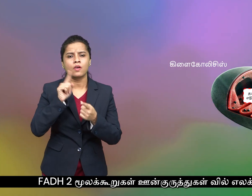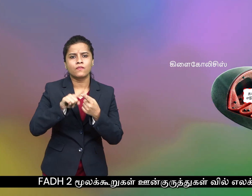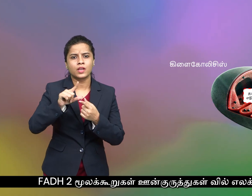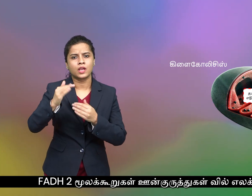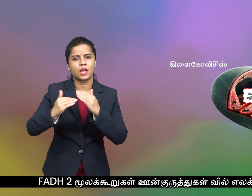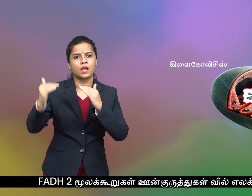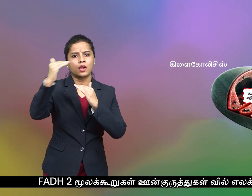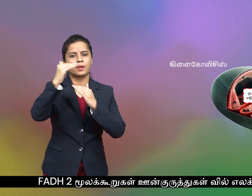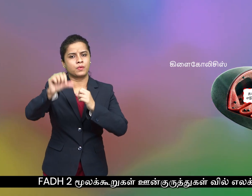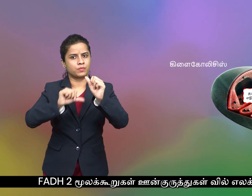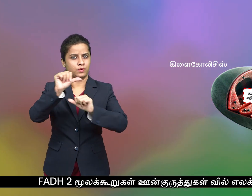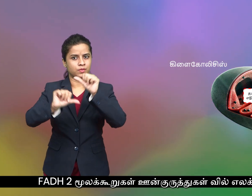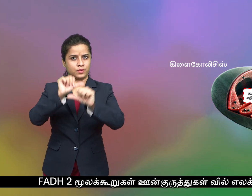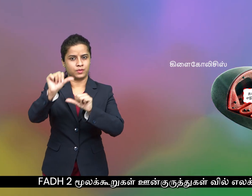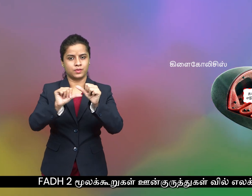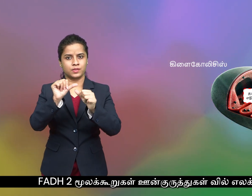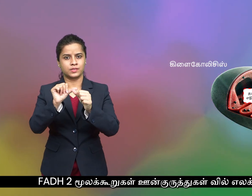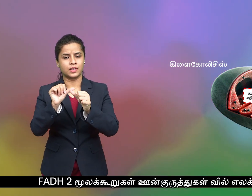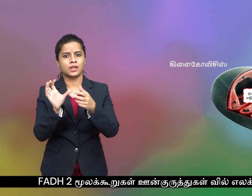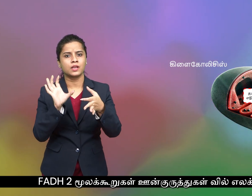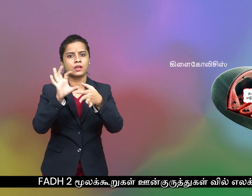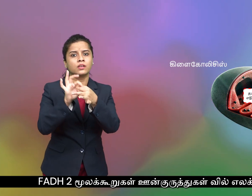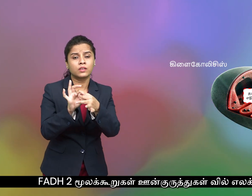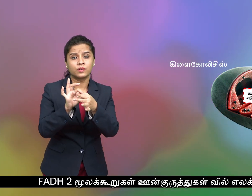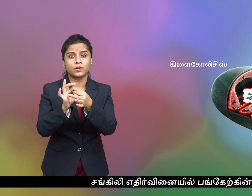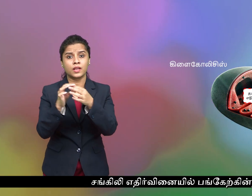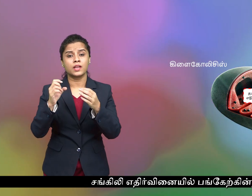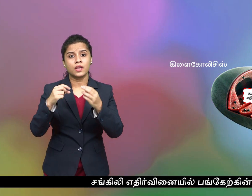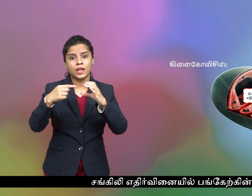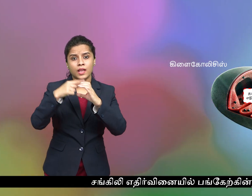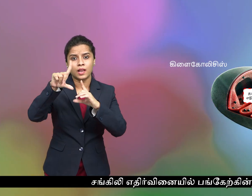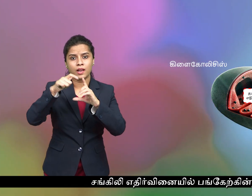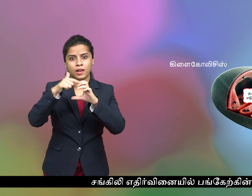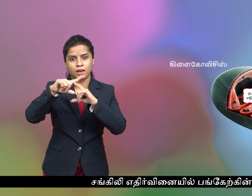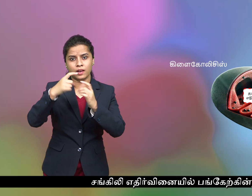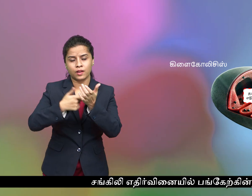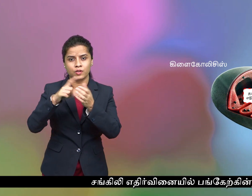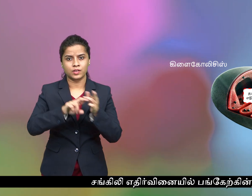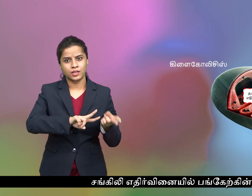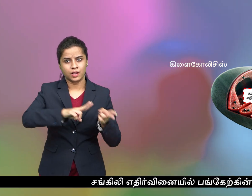மூலக்கூறுகள் ஊன்குருத்துகள் எலக்ட்ரான் பரிமாற்ற சங்கிலி எதிர்வினையில் பங்கேற்கின்றன.